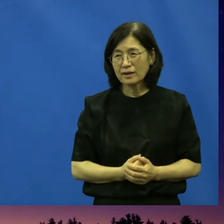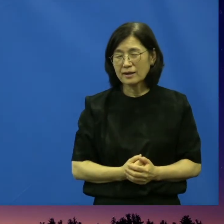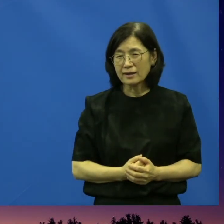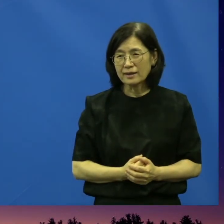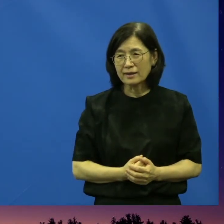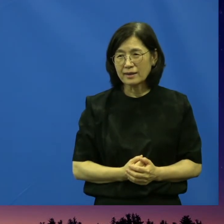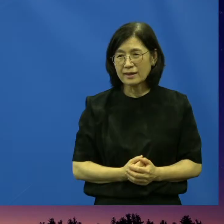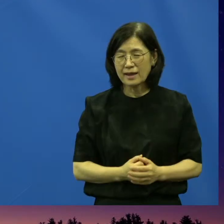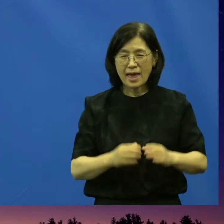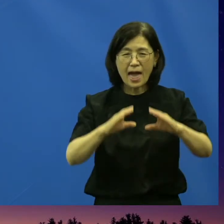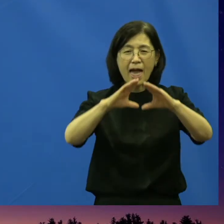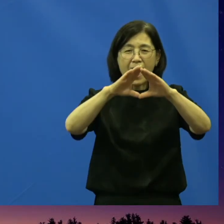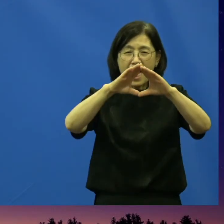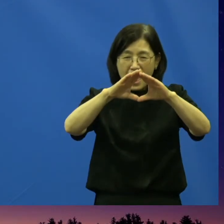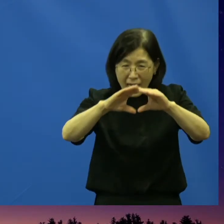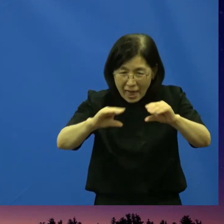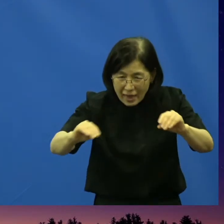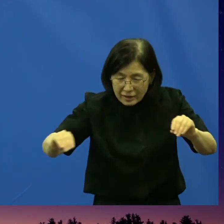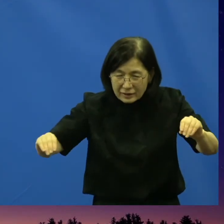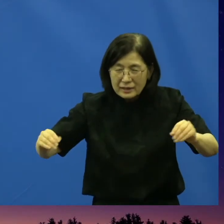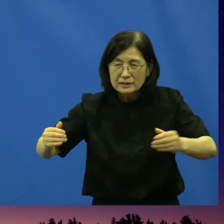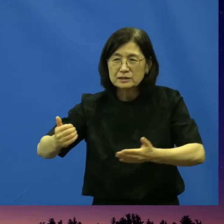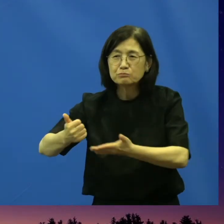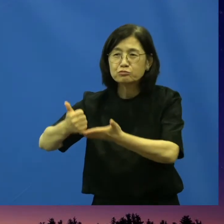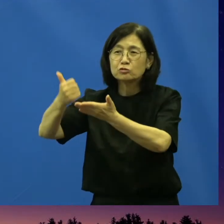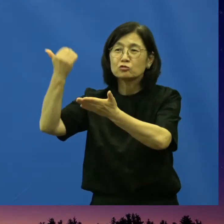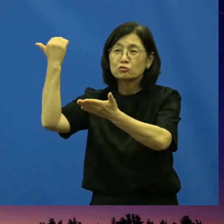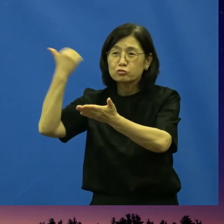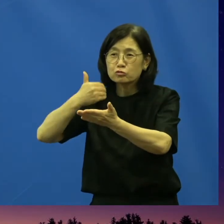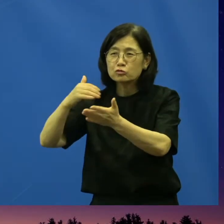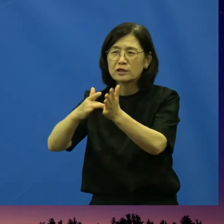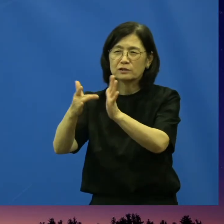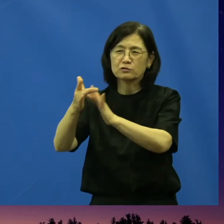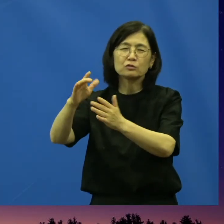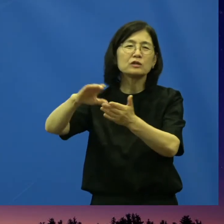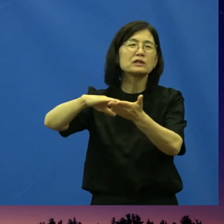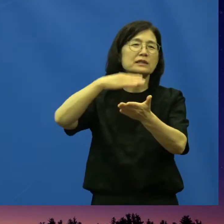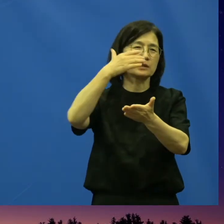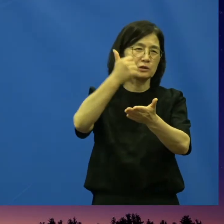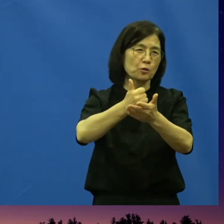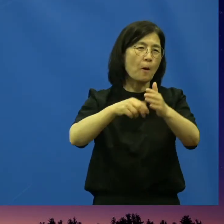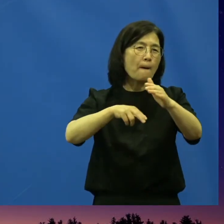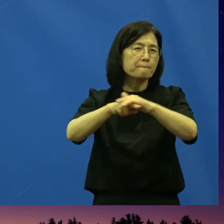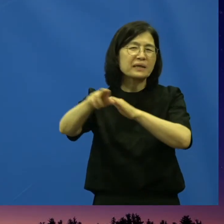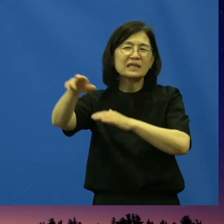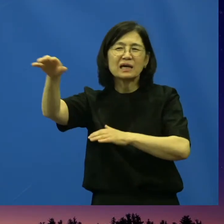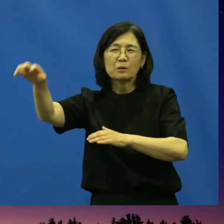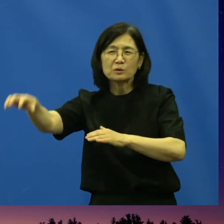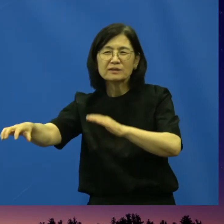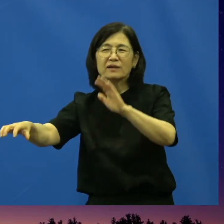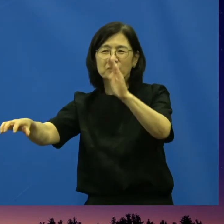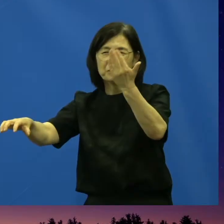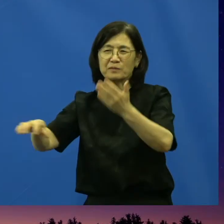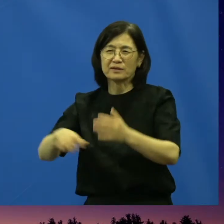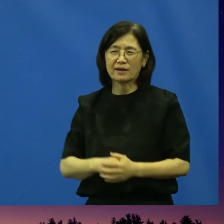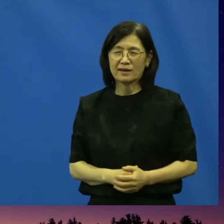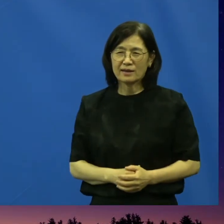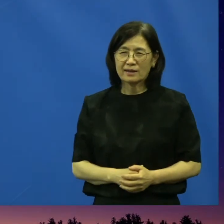해결책을 이미 주님이 우리에게 내어놓으시고 그분이 우리의 피난처가 되신다는 것. 피할 줄 아는 게 실력이에요,